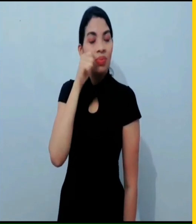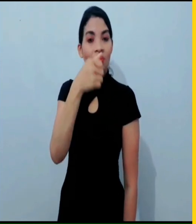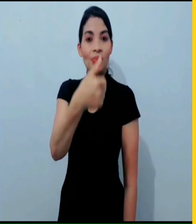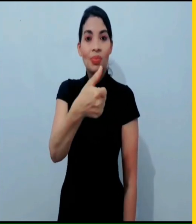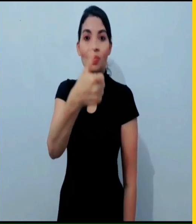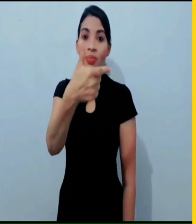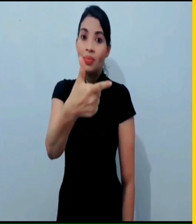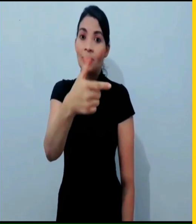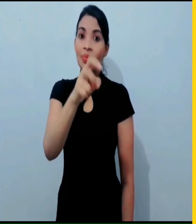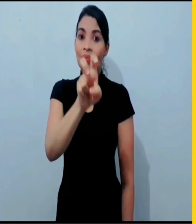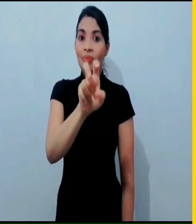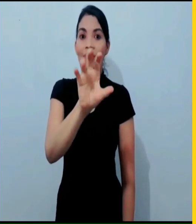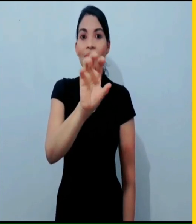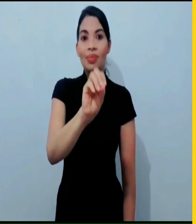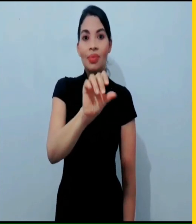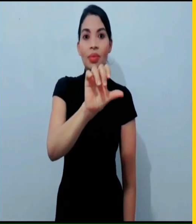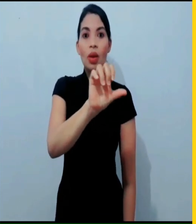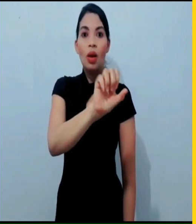matrícula